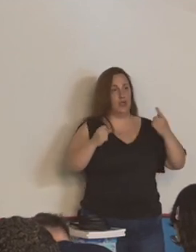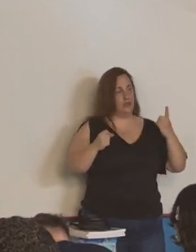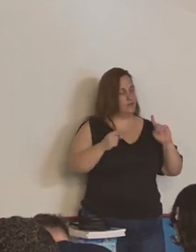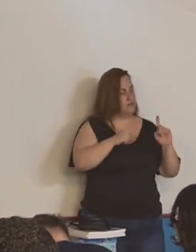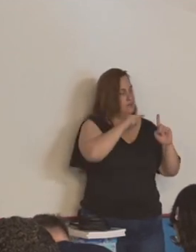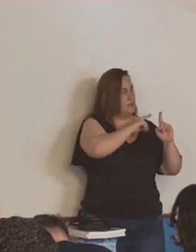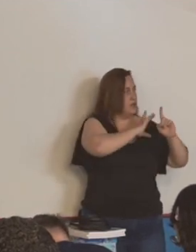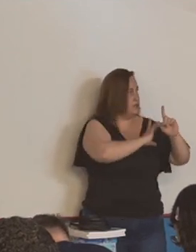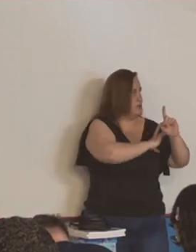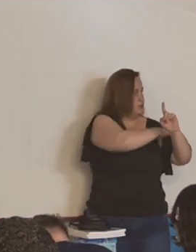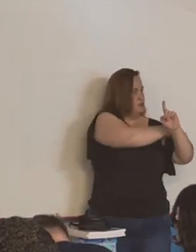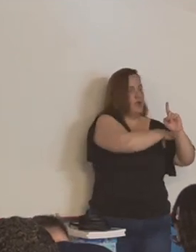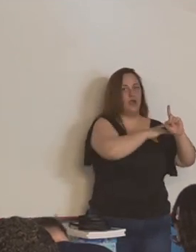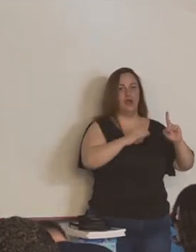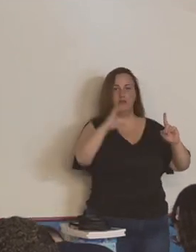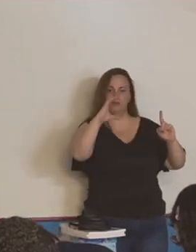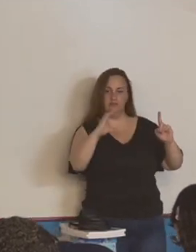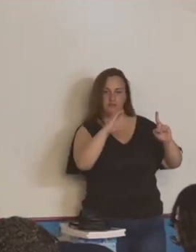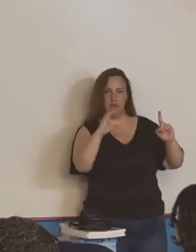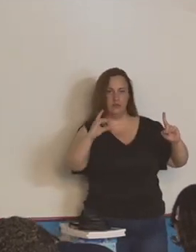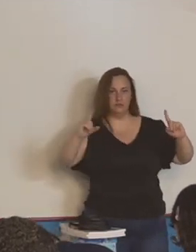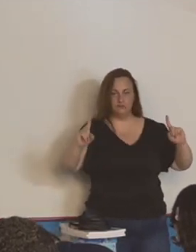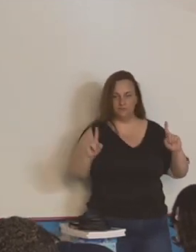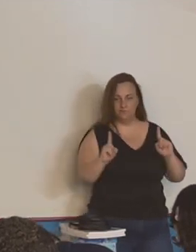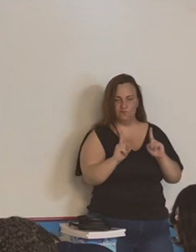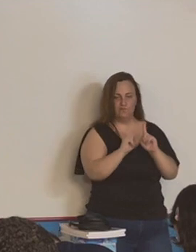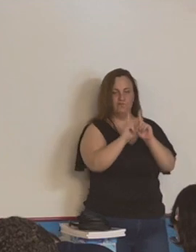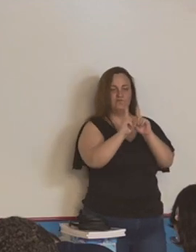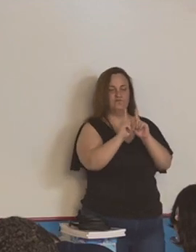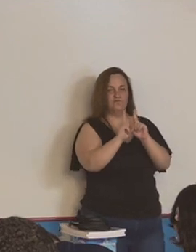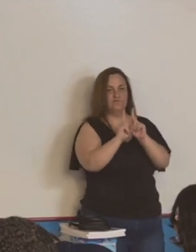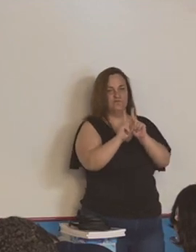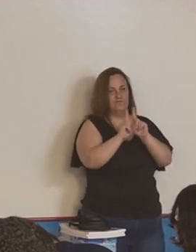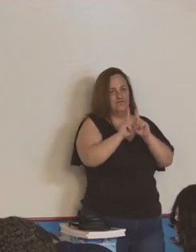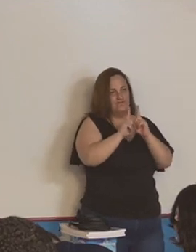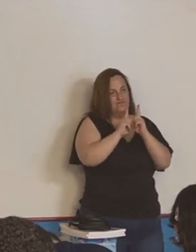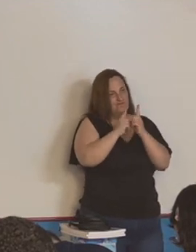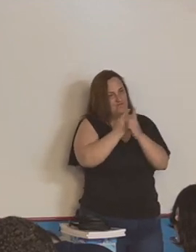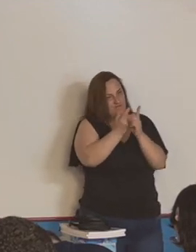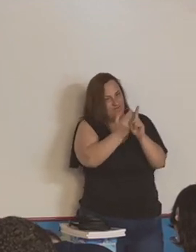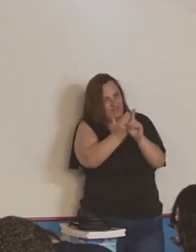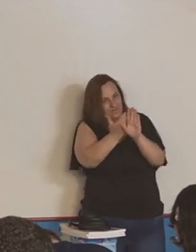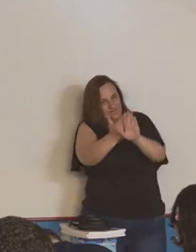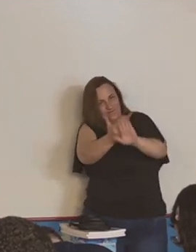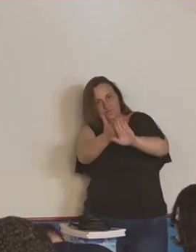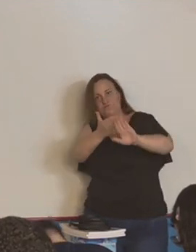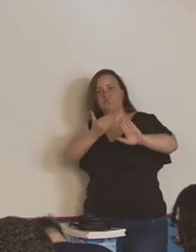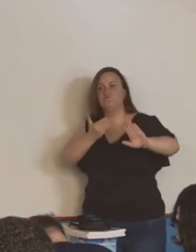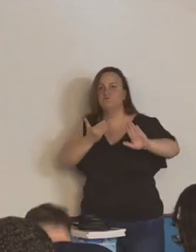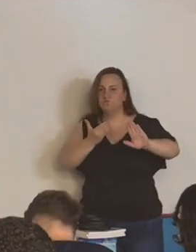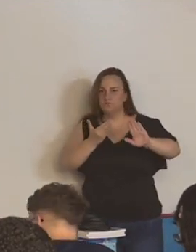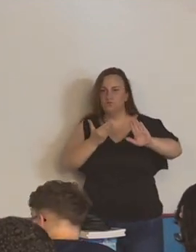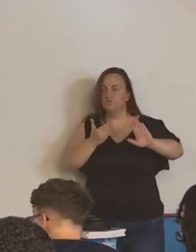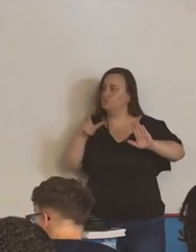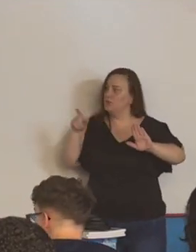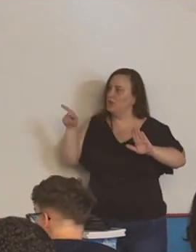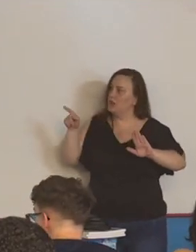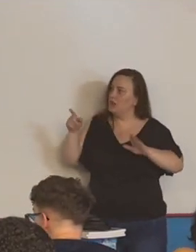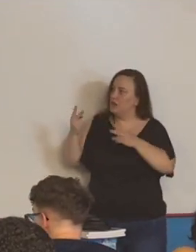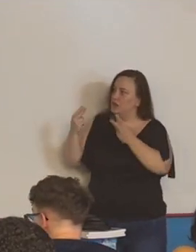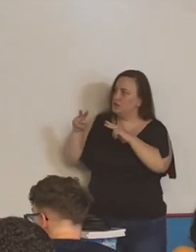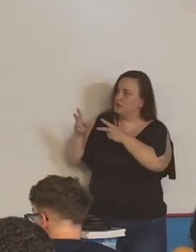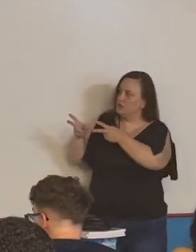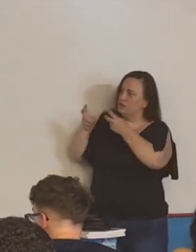e uma religião, né, católica, cristã. Aqui nesse trabalho tem um altar, né,